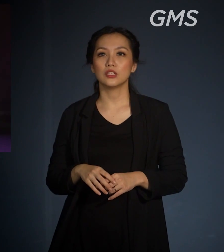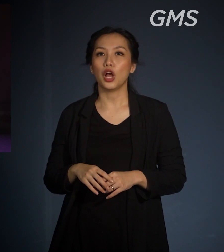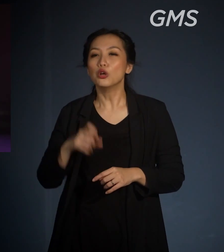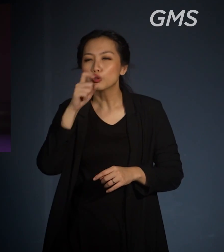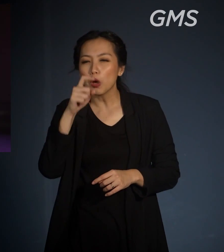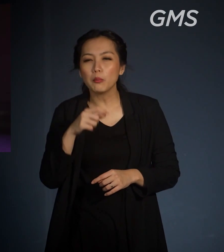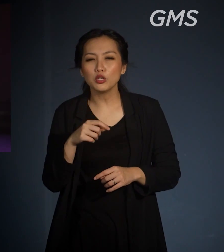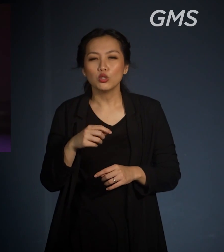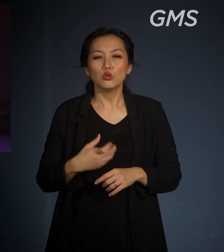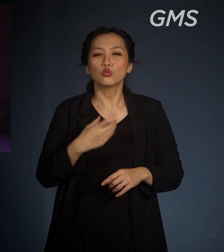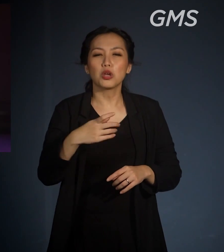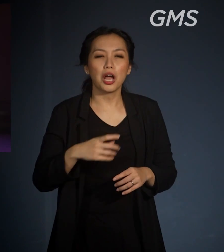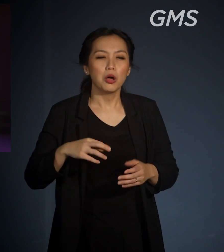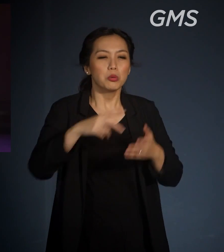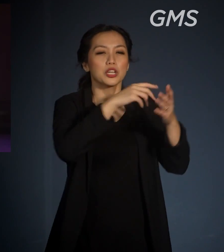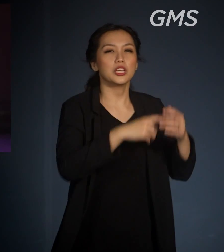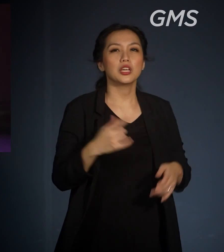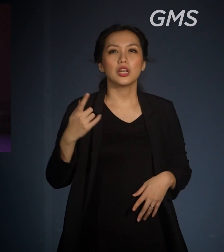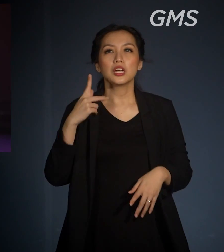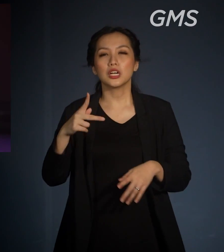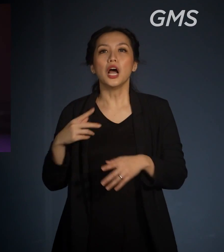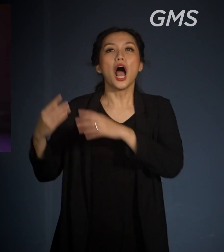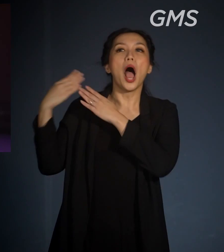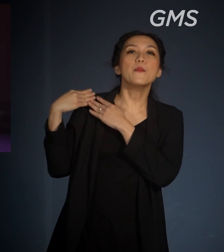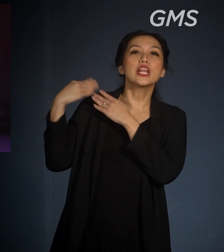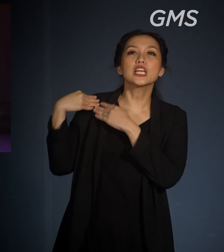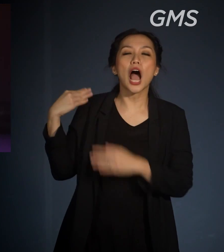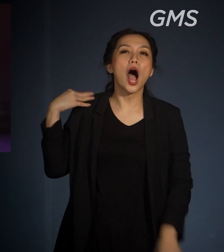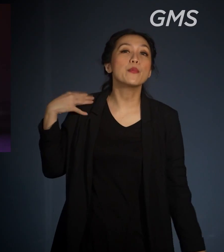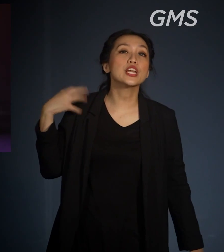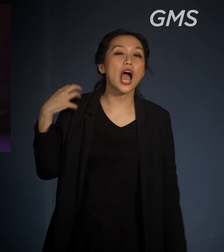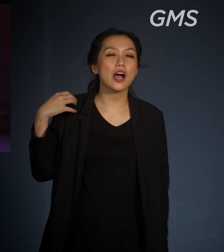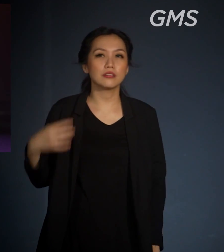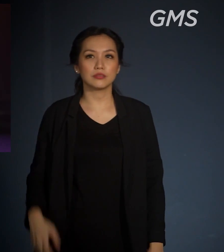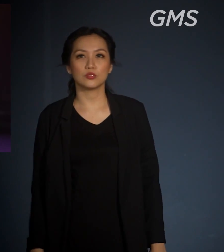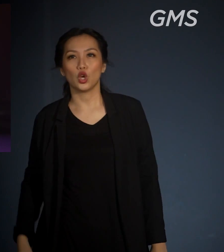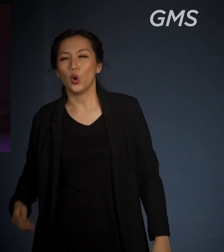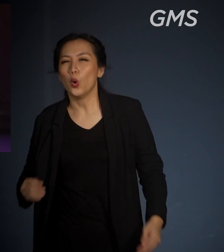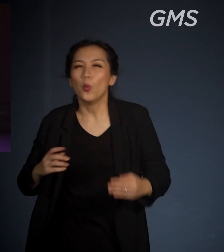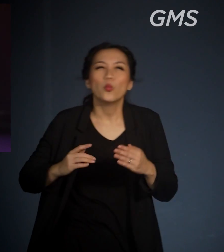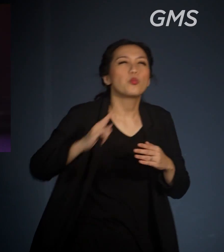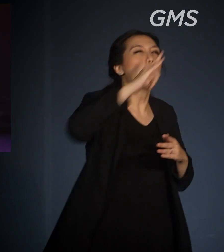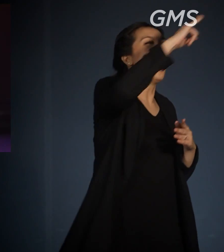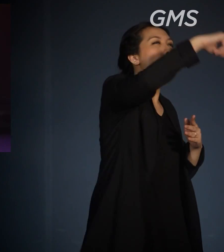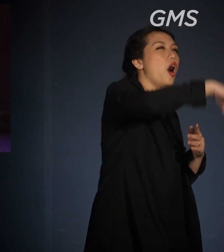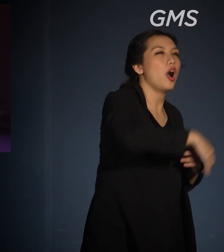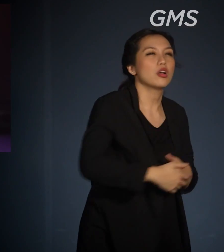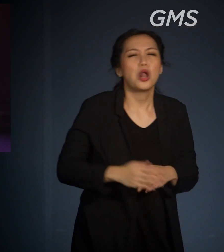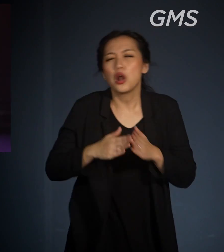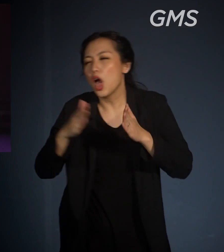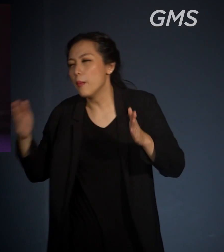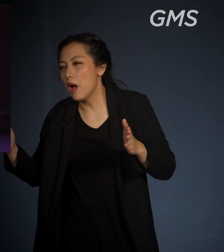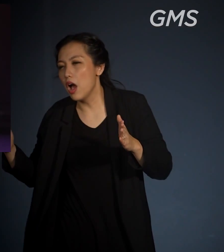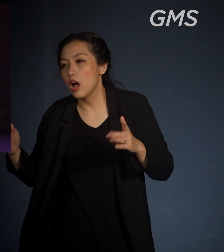Jadi sering traveling gitu ya, berapa lama baru kembali, traveling berapa lama baru kembali. Sehingga sang